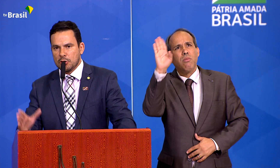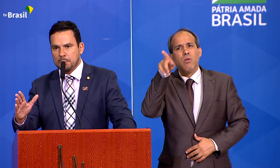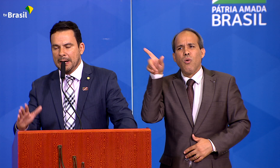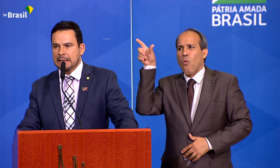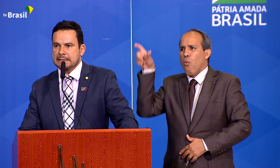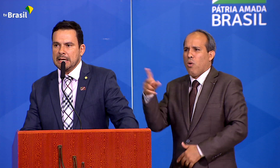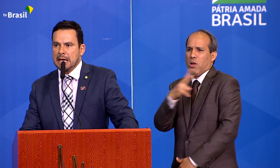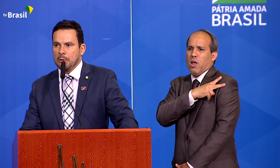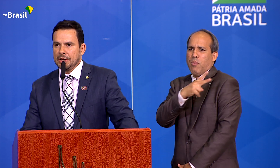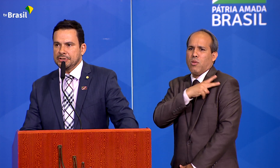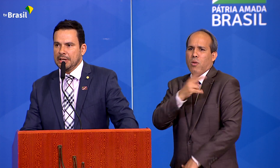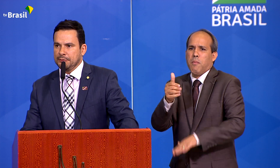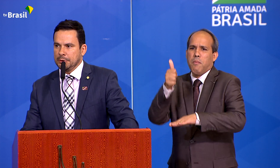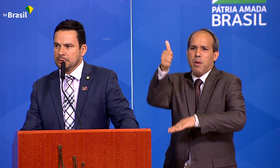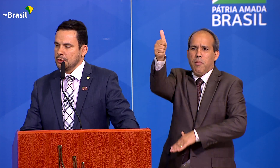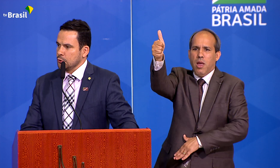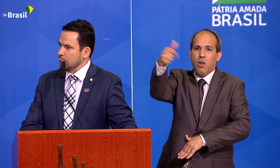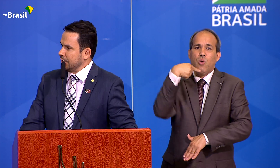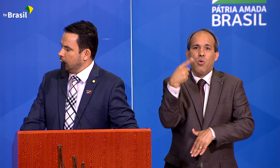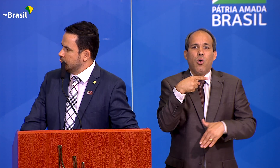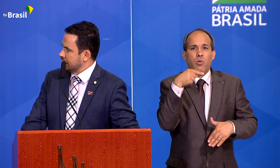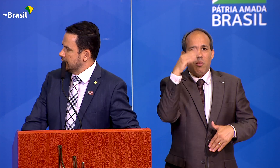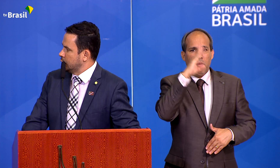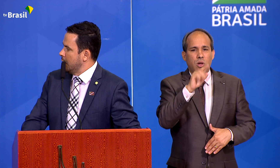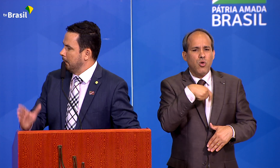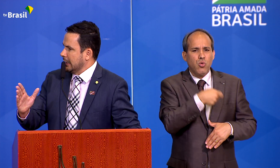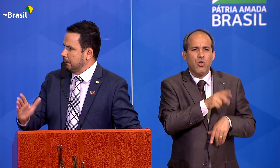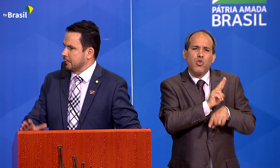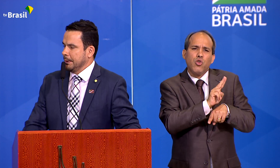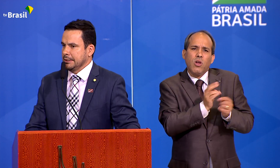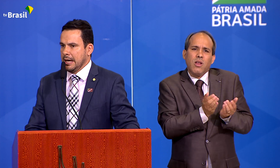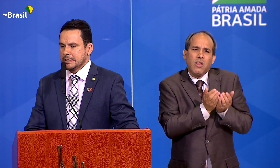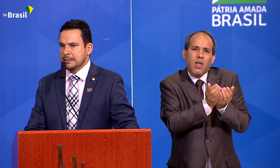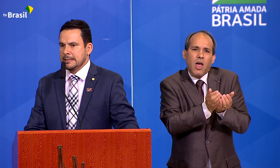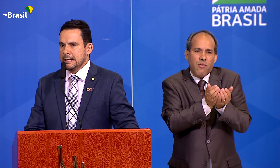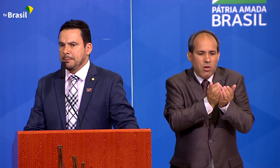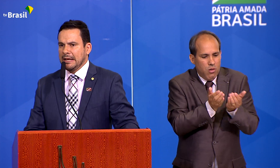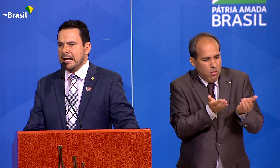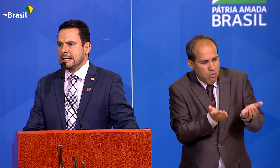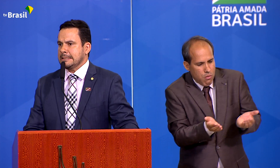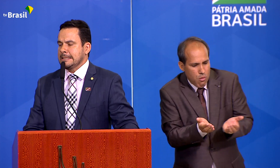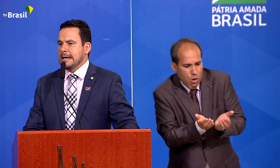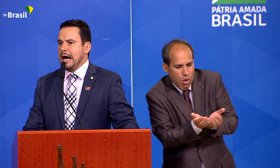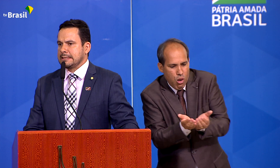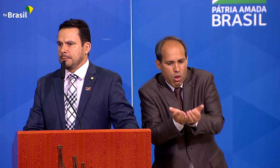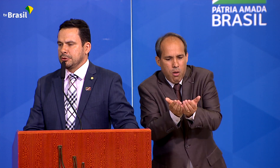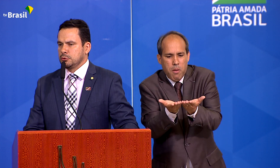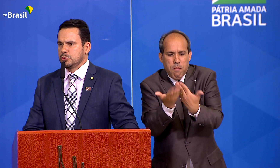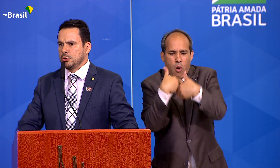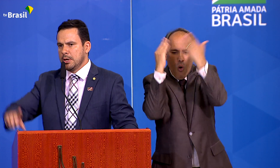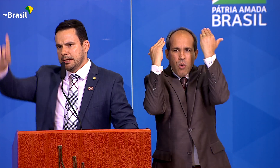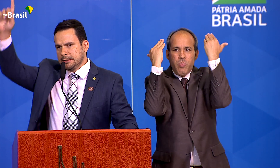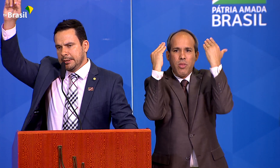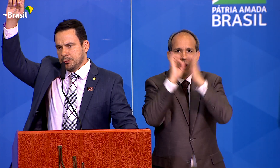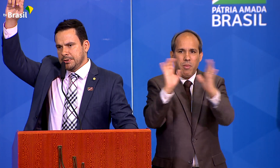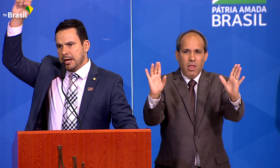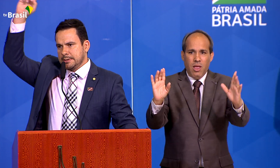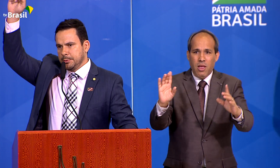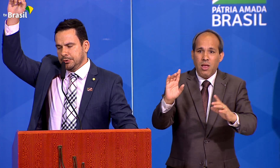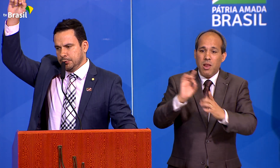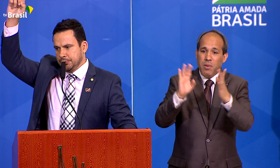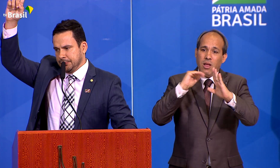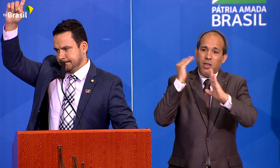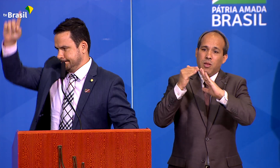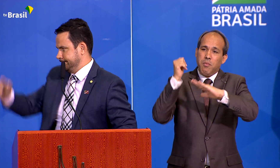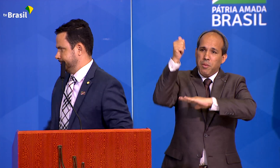Capitão e o nosso país é um grande navio que o senhor está conduzindo para a prosperidade e liberdade acima de tudo e